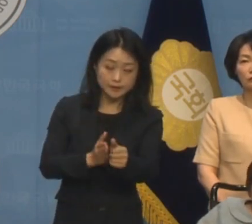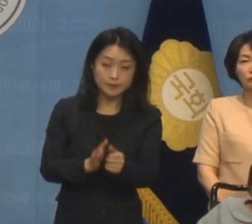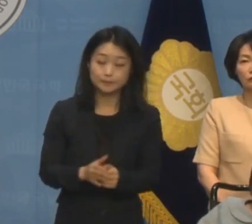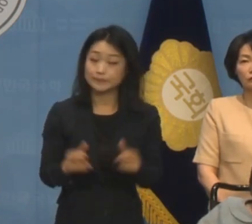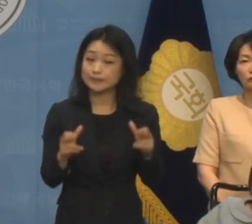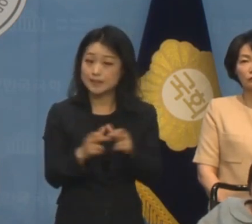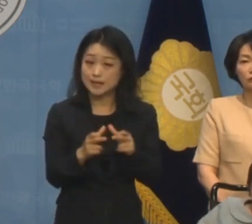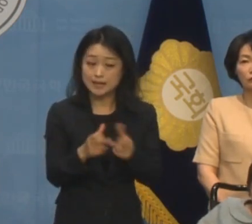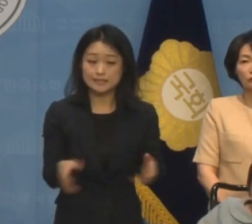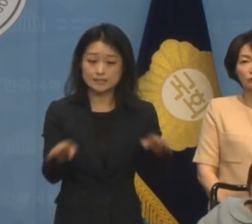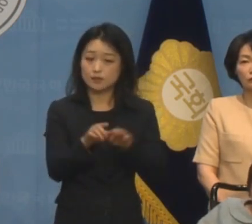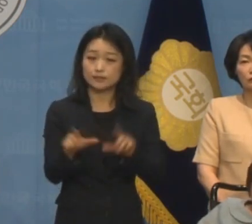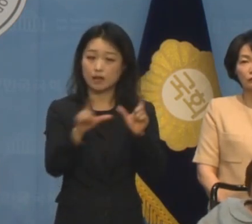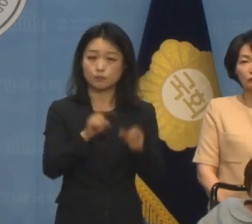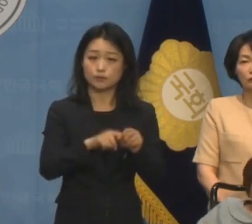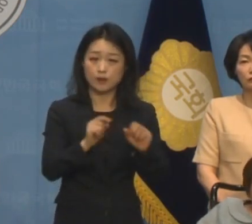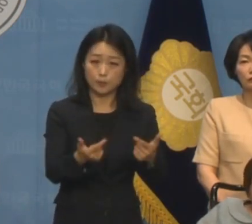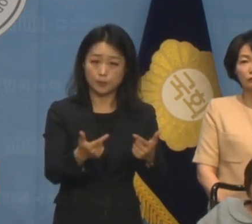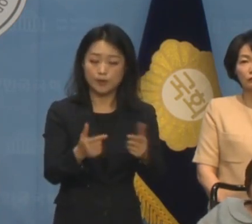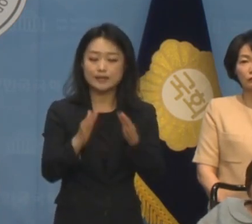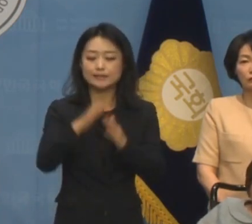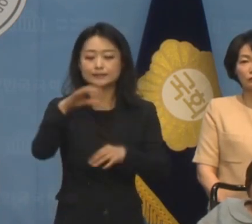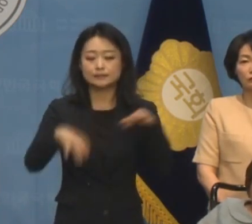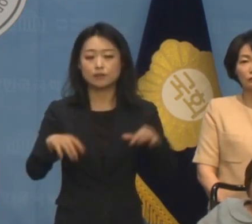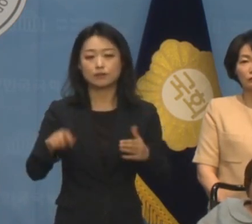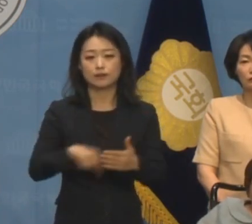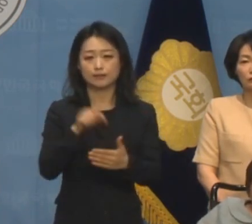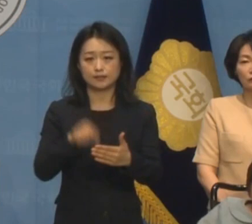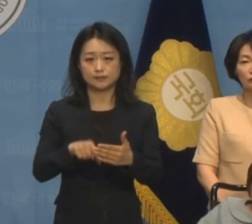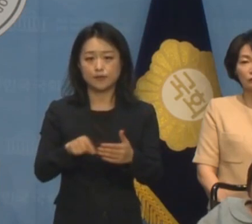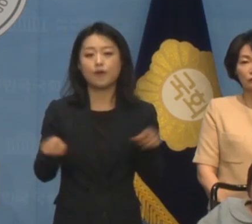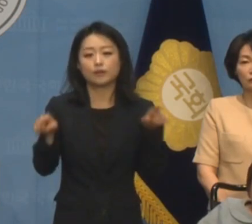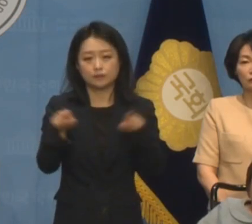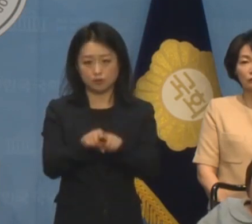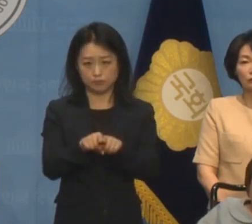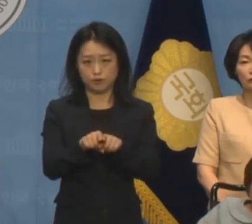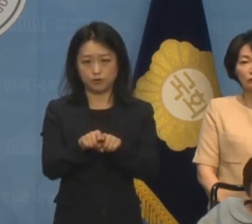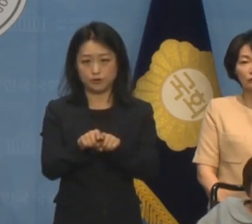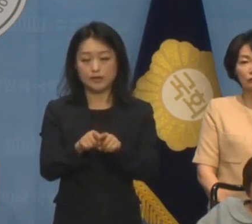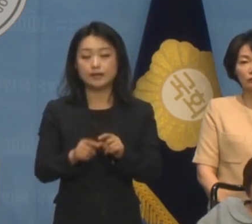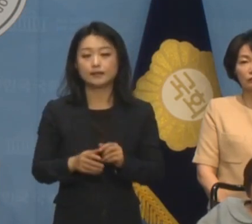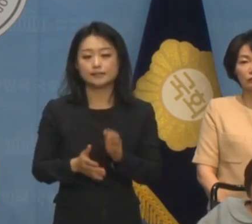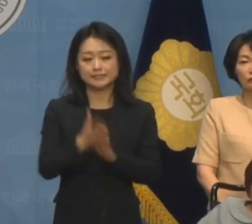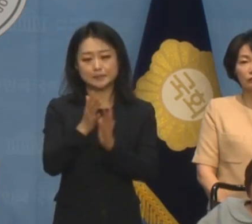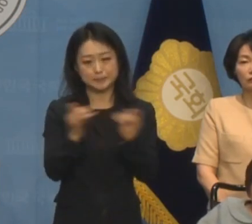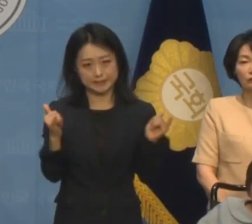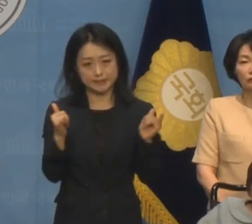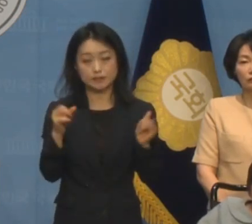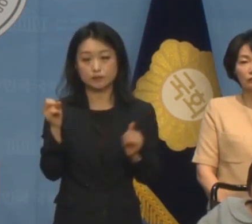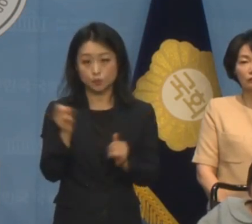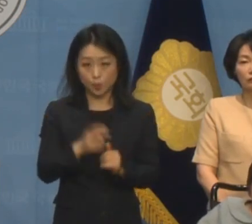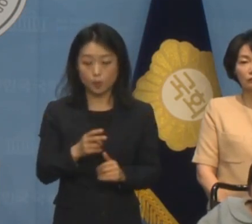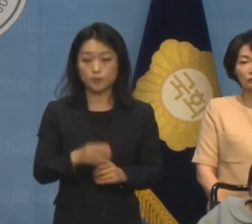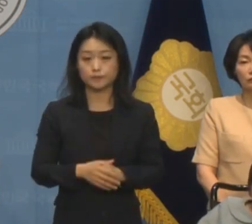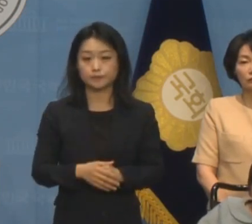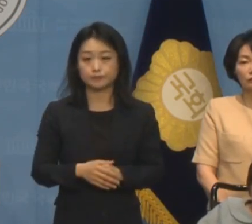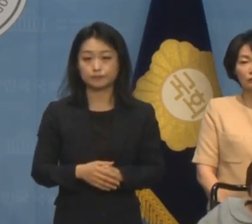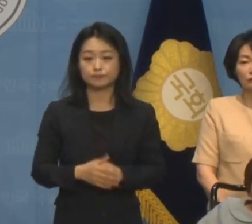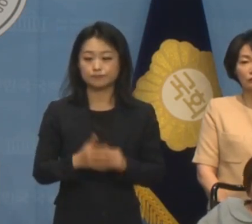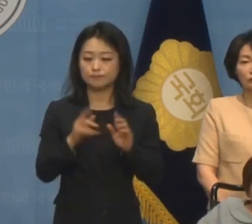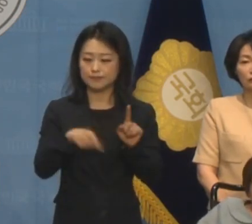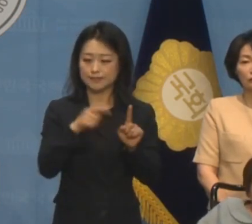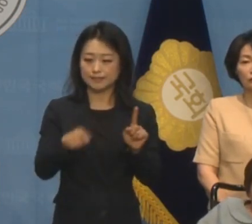장애인은 시설에 사는 게 아니라 지역 안에서 더불어서 시민이 되고 한 사람의